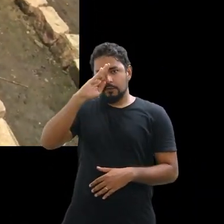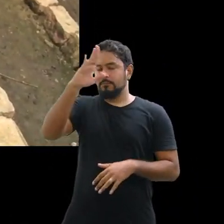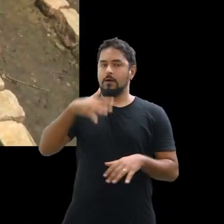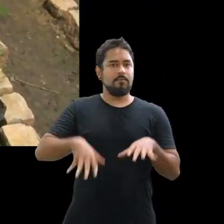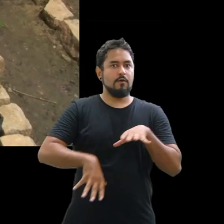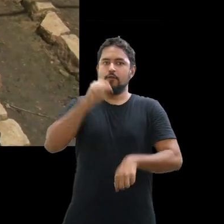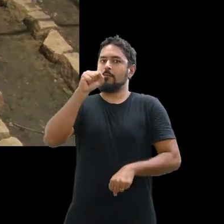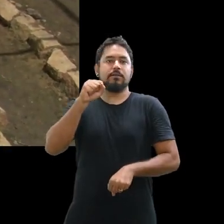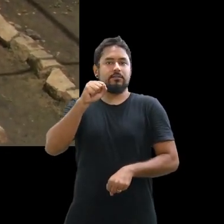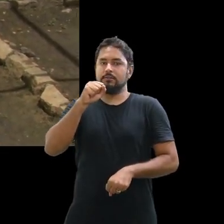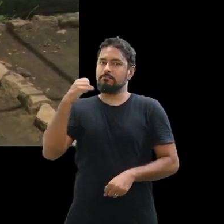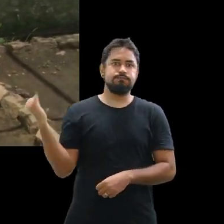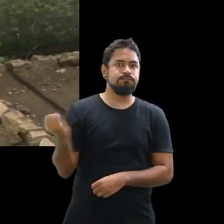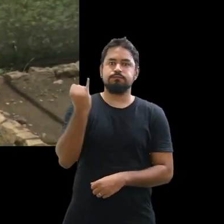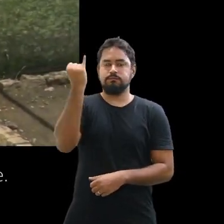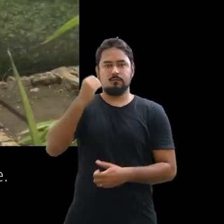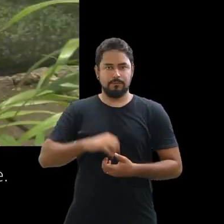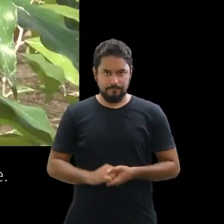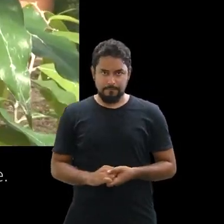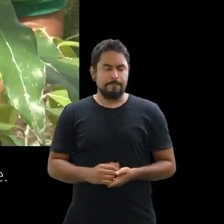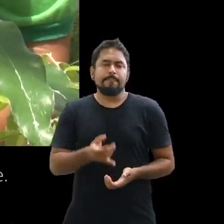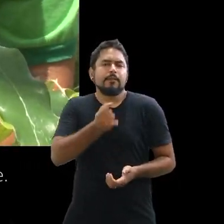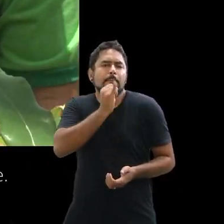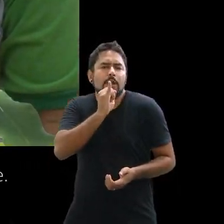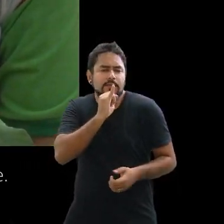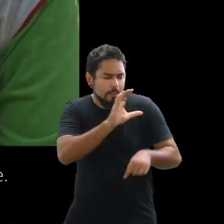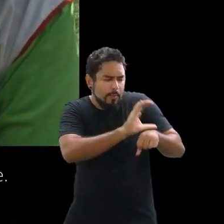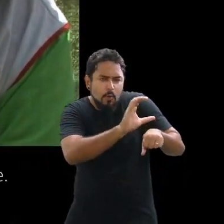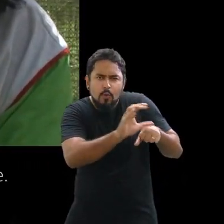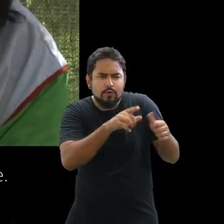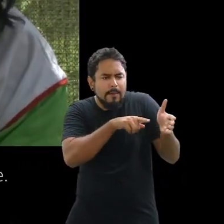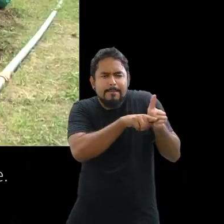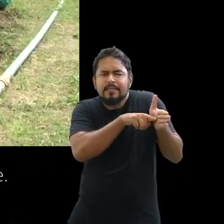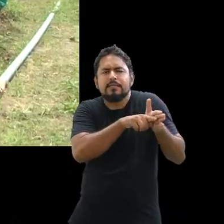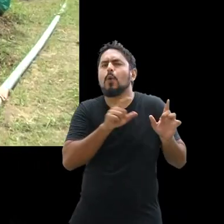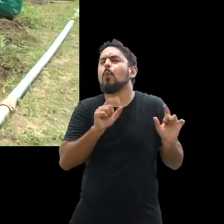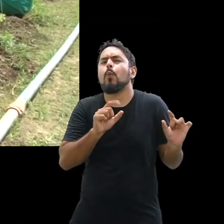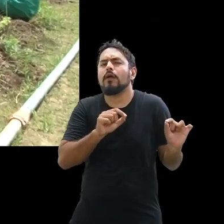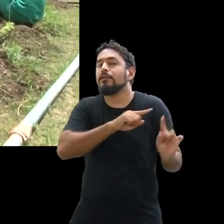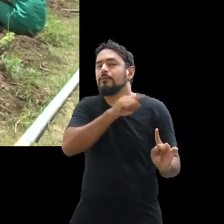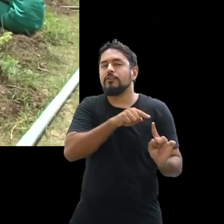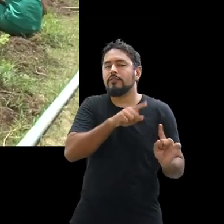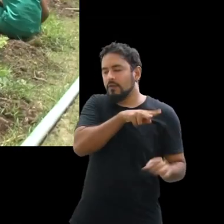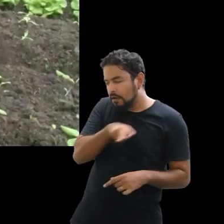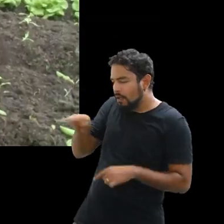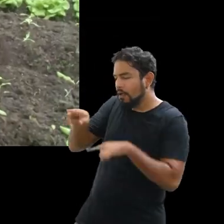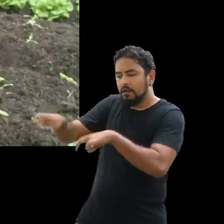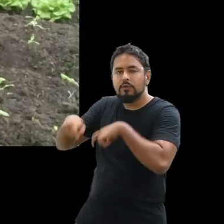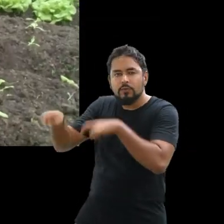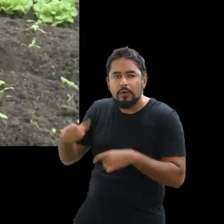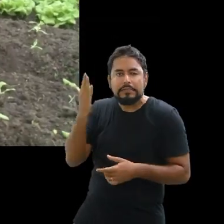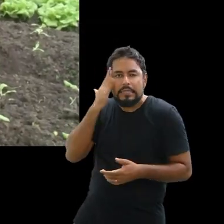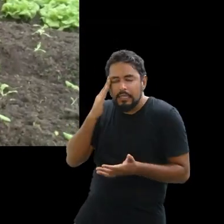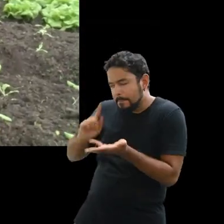isso é essencial. Por exemplo, dentro do meu curso, da minha realidade, é entender as necessidades do agricultor